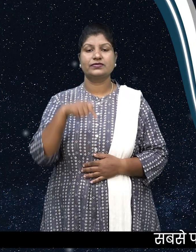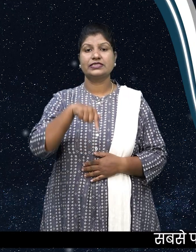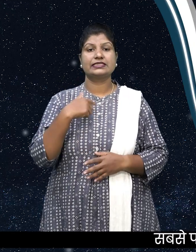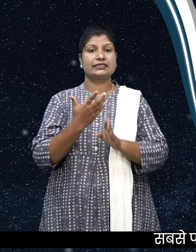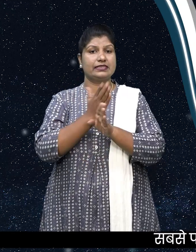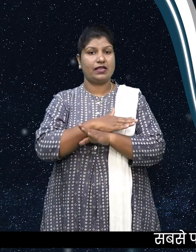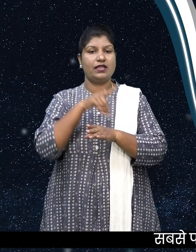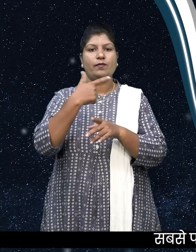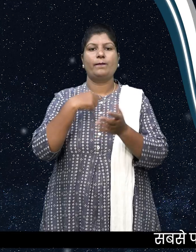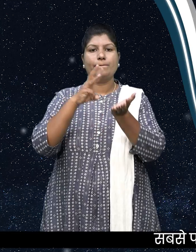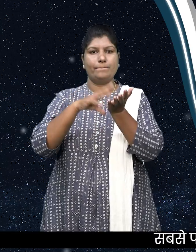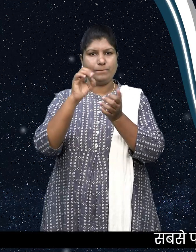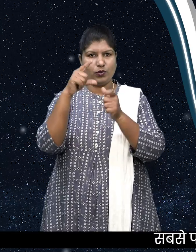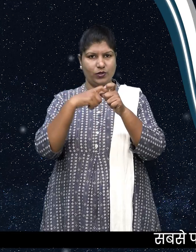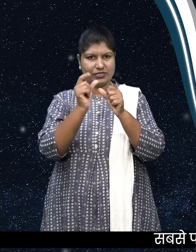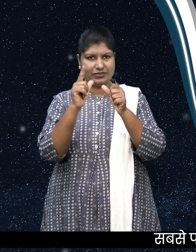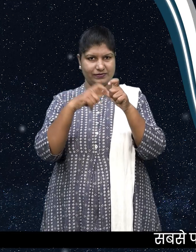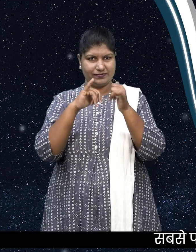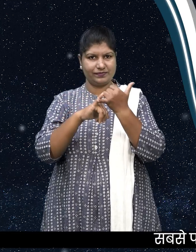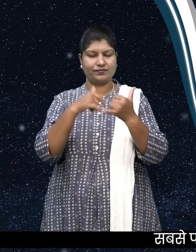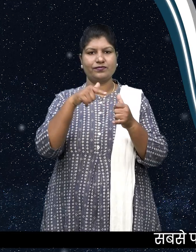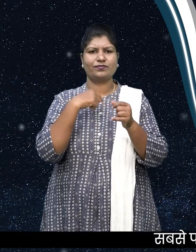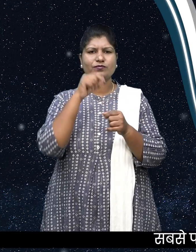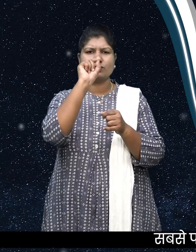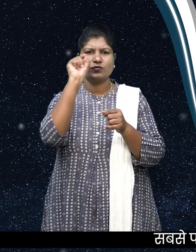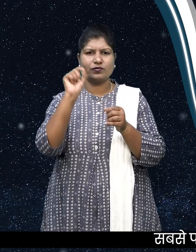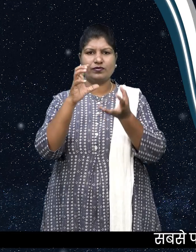सबसे पहले बने अणु हाइड्रोजन H2,